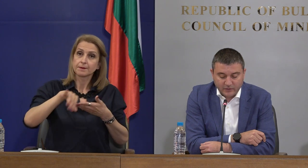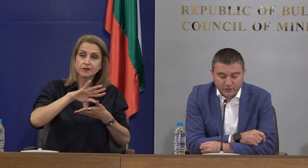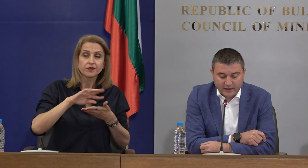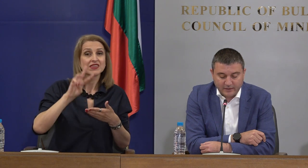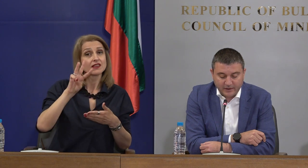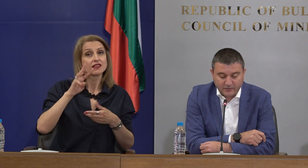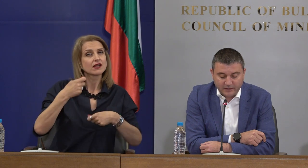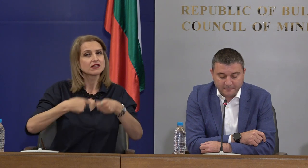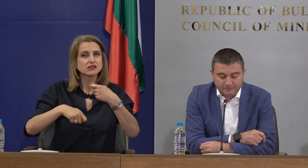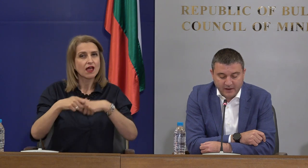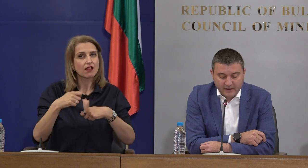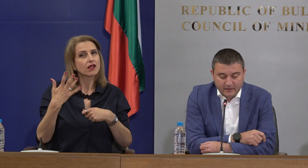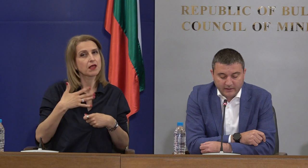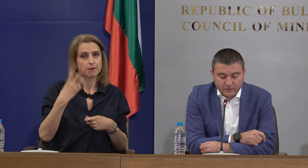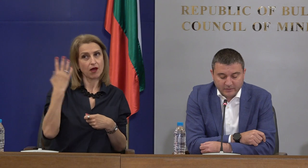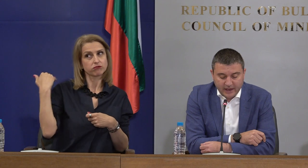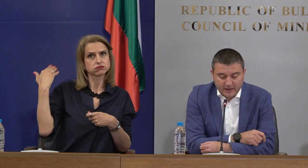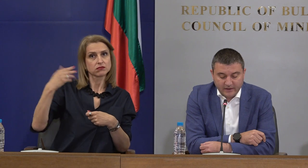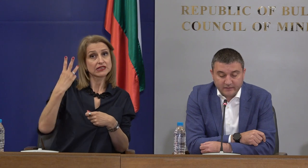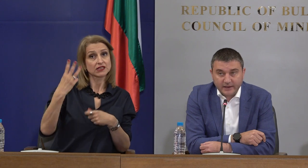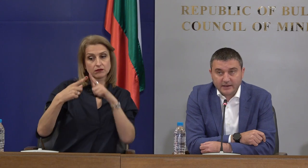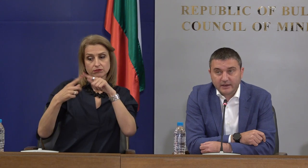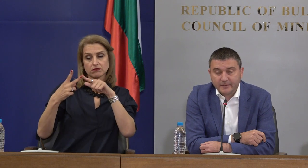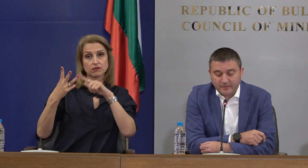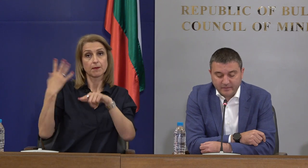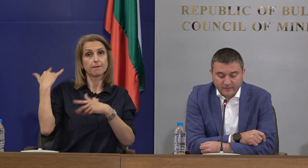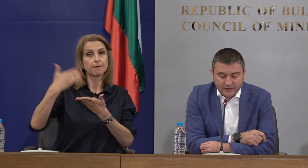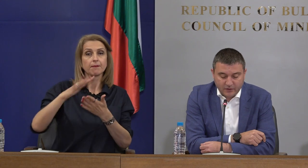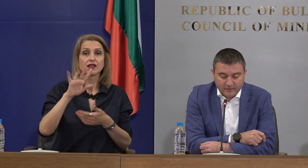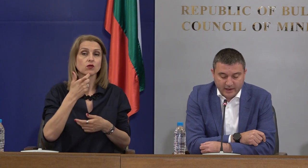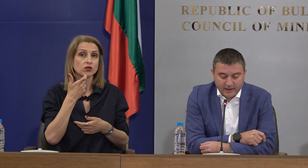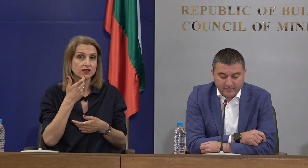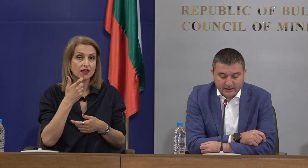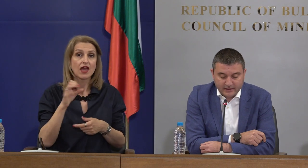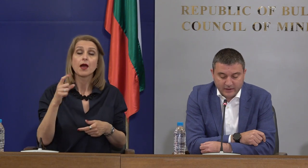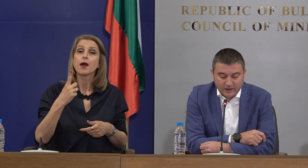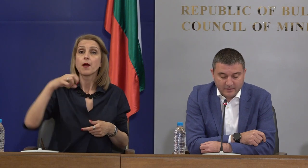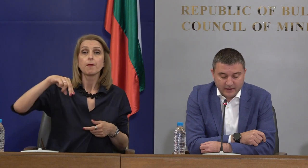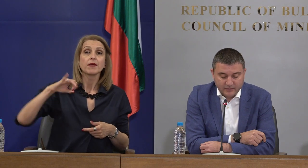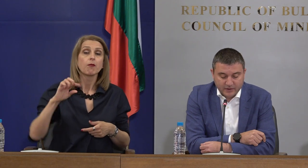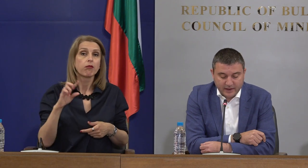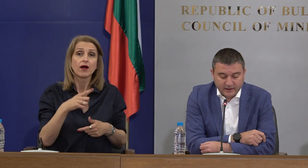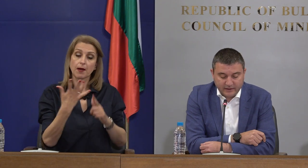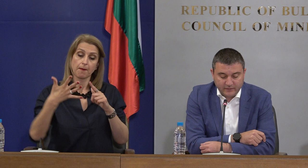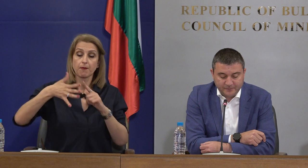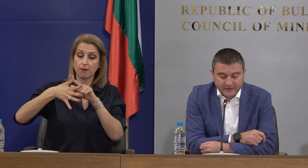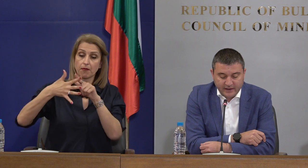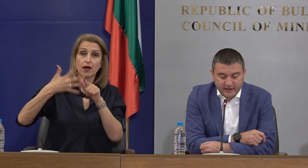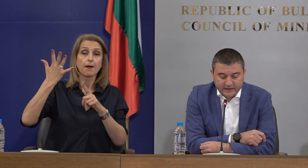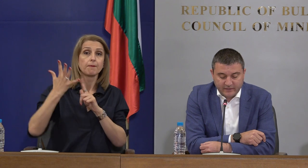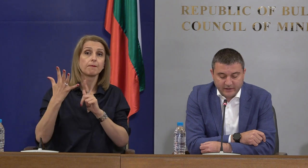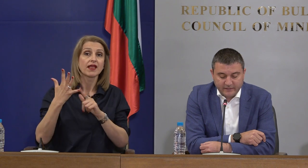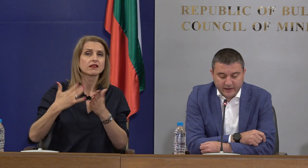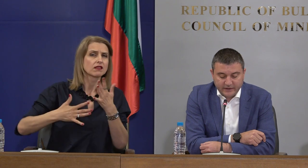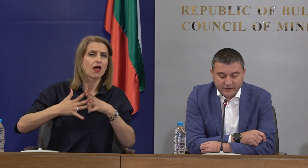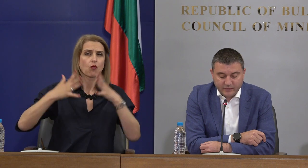3 сделки от последните 5 години. Тъй като към края на 2019-та Първа инвестиционна банка е петата най-голяма банка по размер на активи.